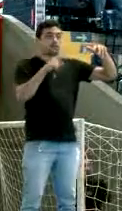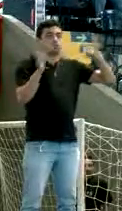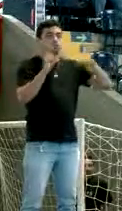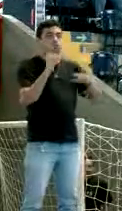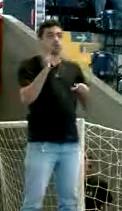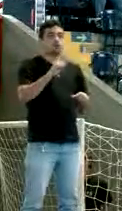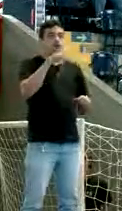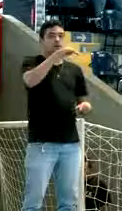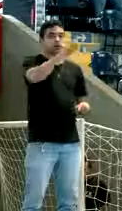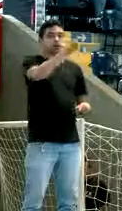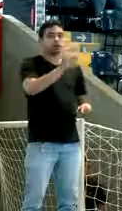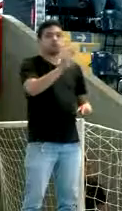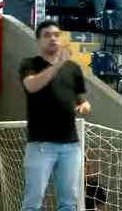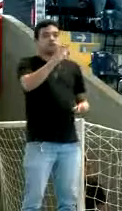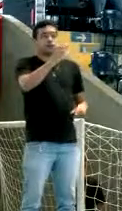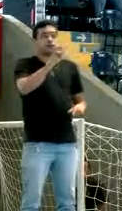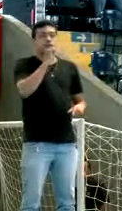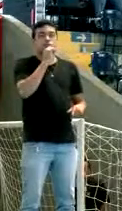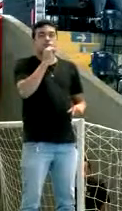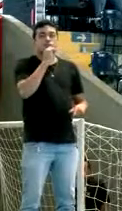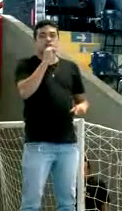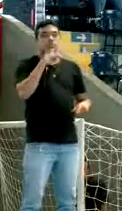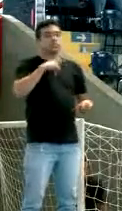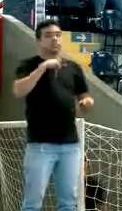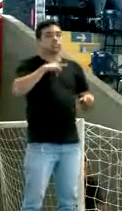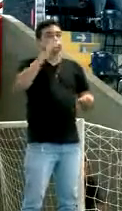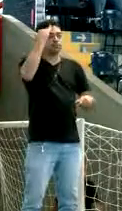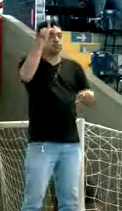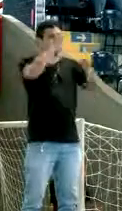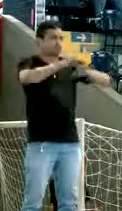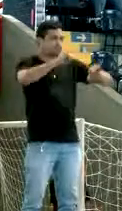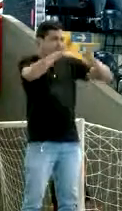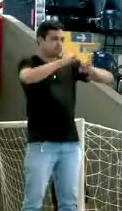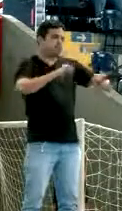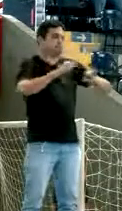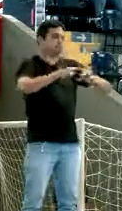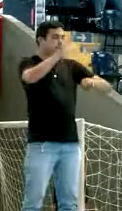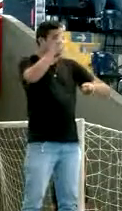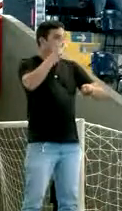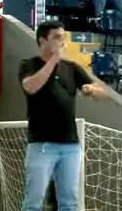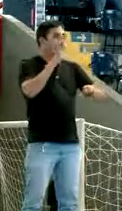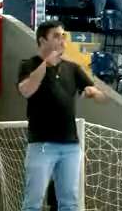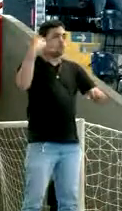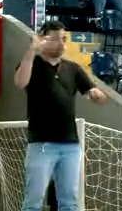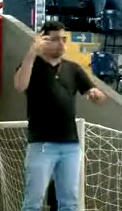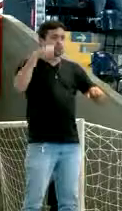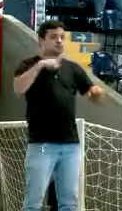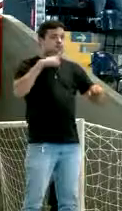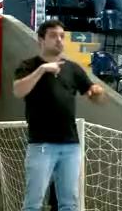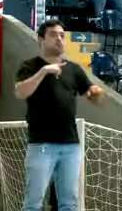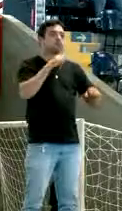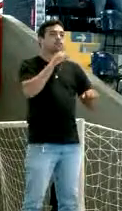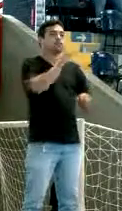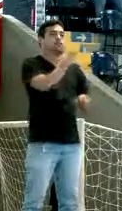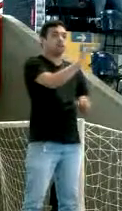viu? Michel Teló teve um boom aí, mais ouvido ultimamente, com Ai Se Eu Te